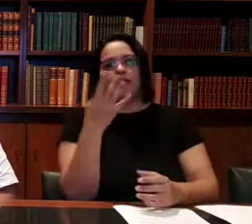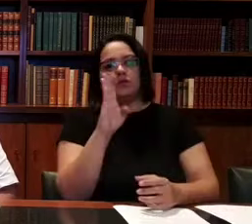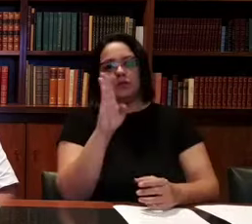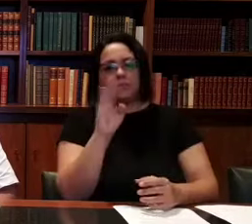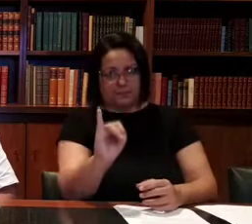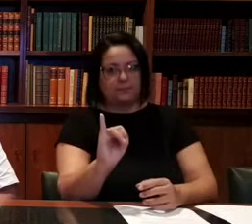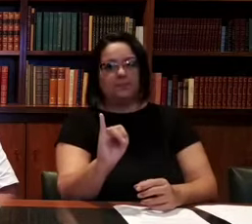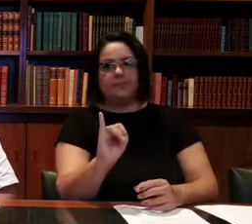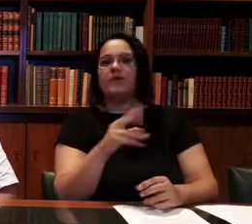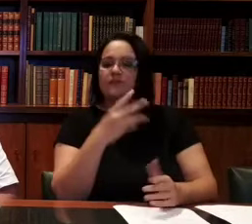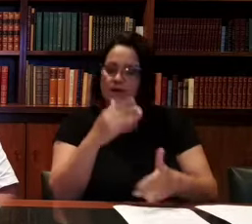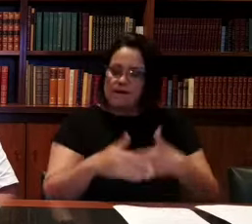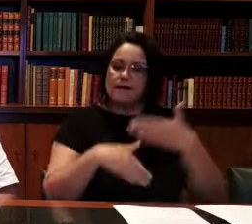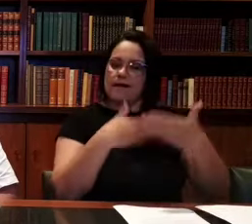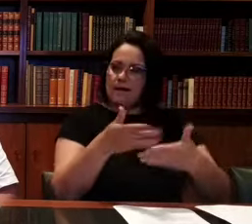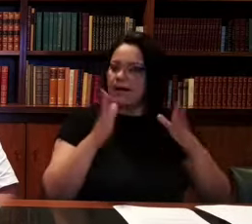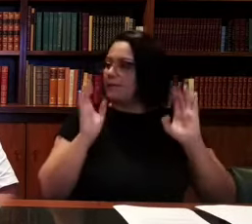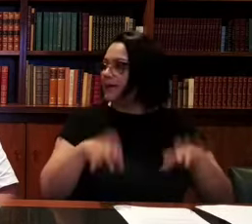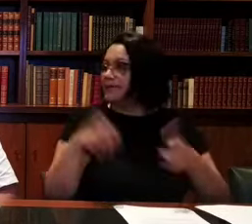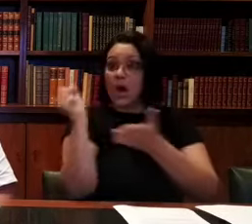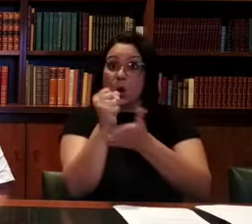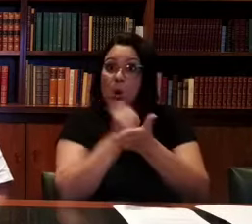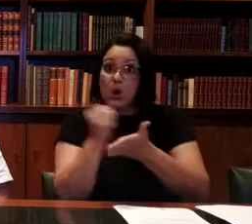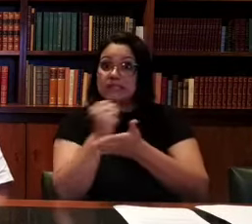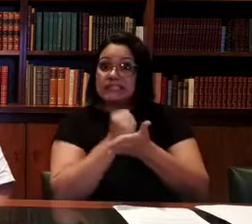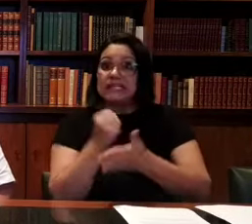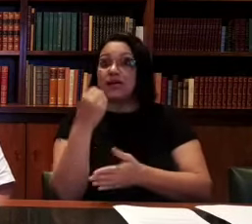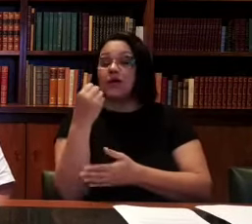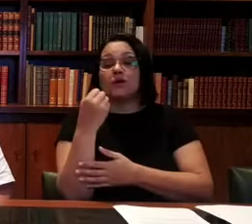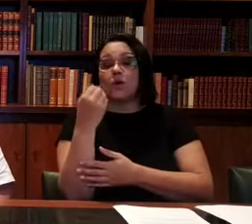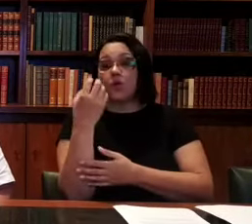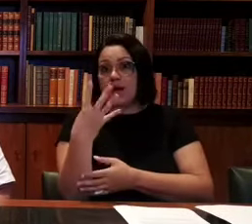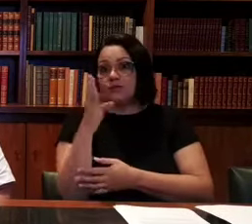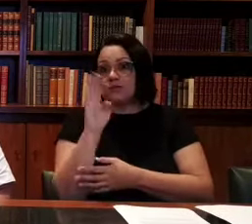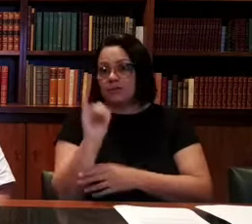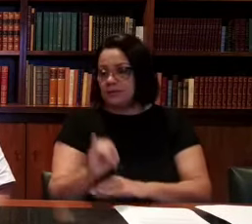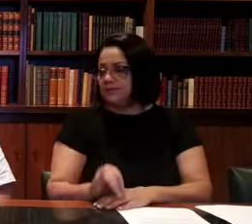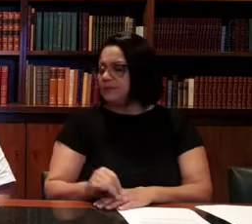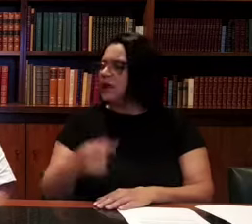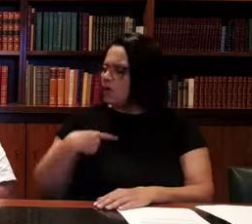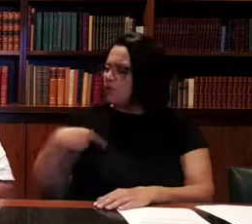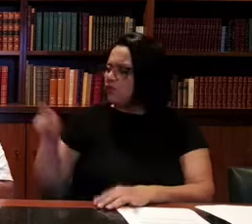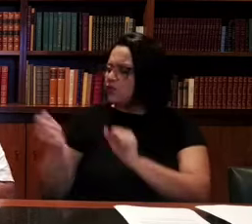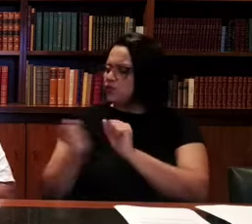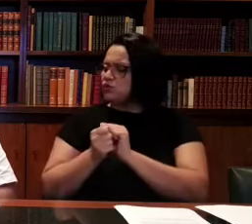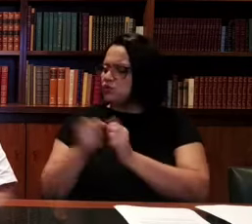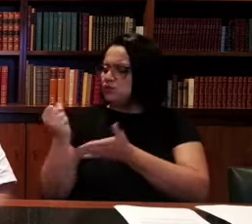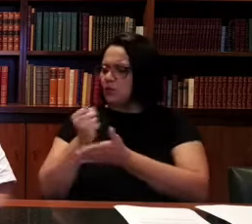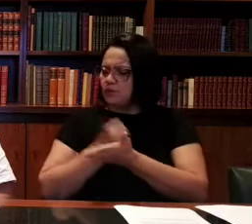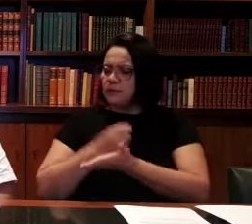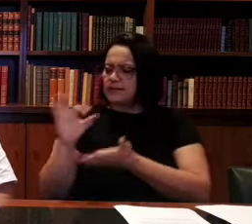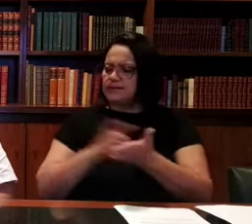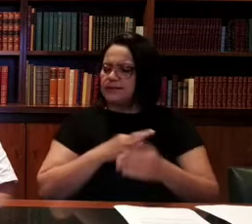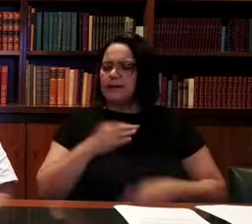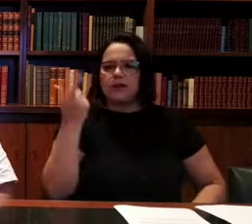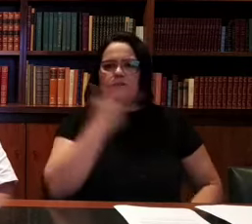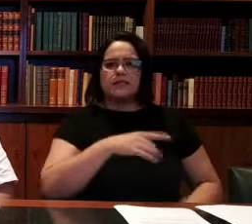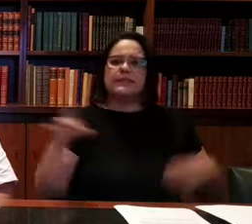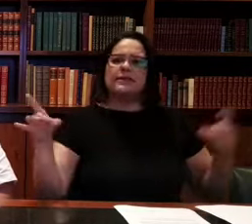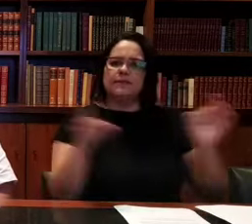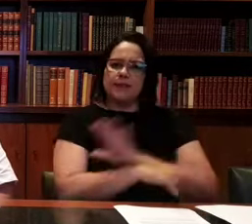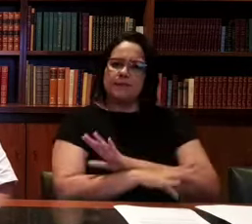então está chegando caminhando bem a gente tá contratando quase 30 dias aí pula eu tive com o Diego a semana aquele contrato para terminar a